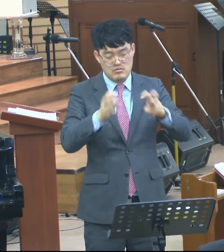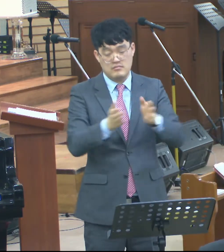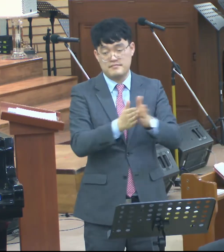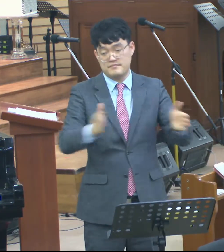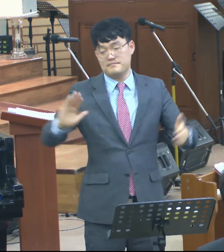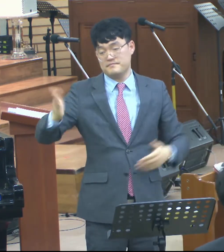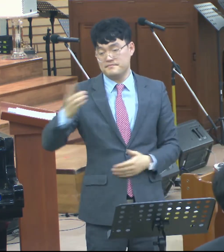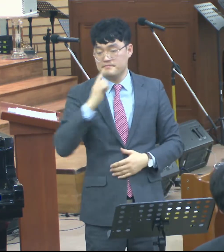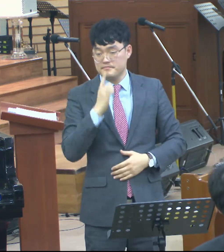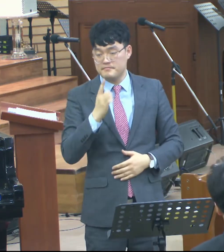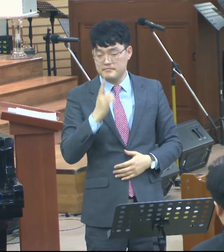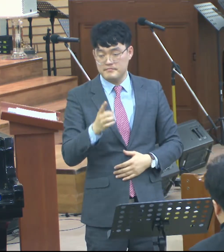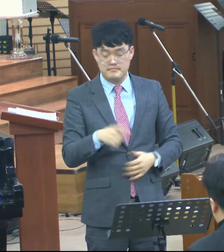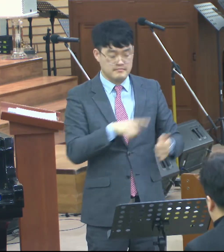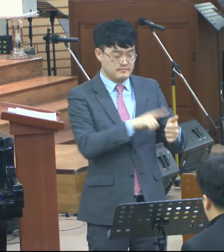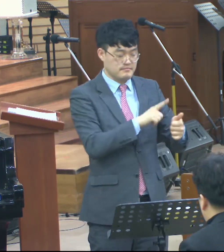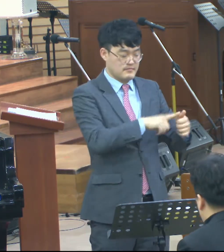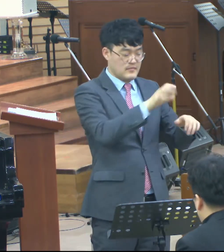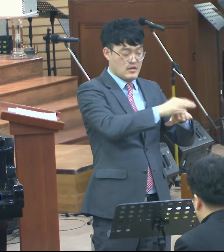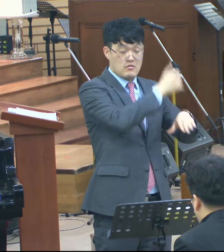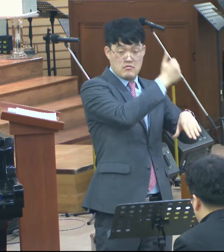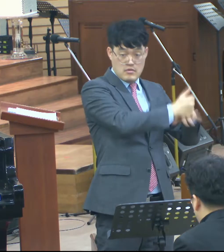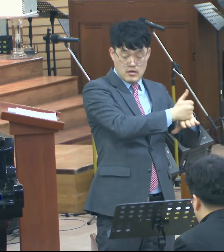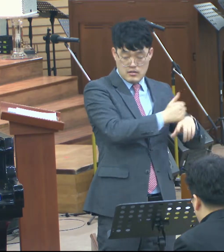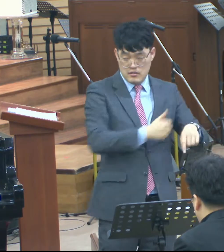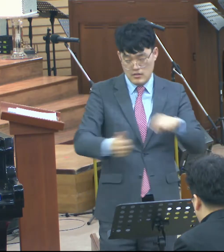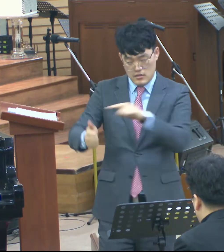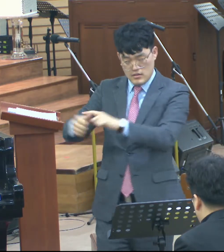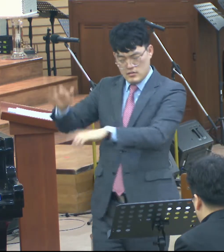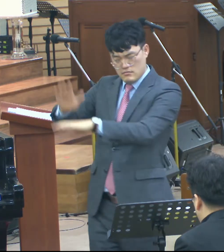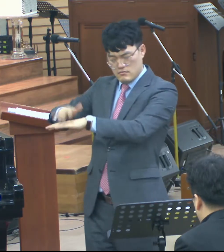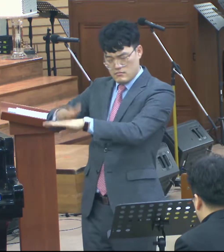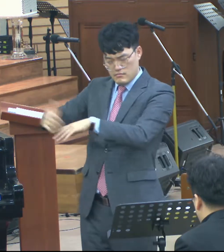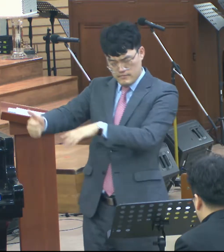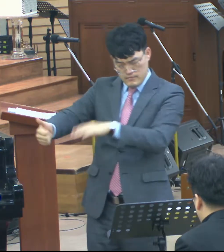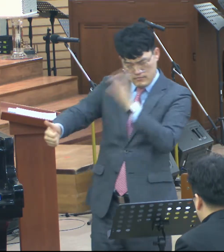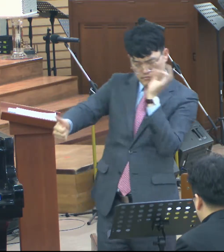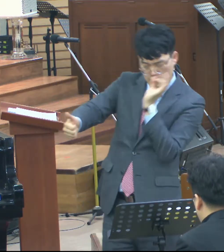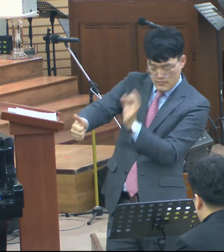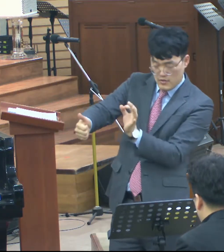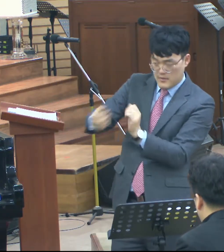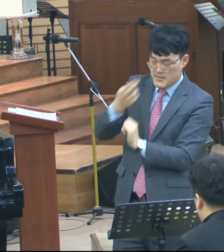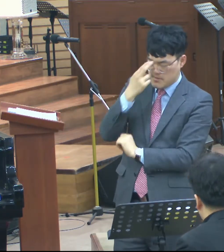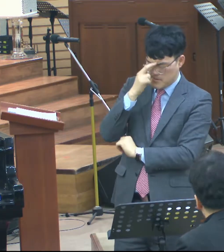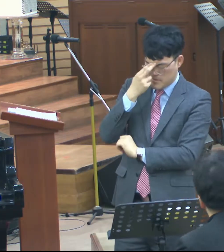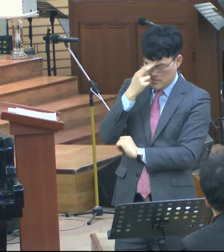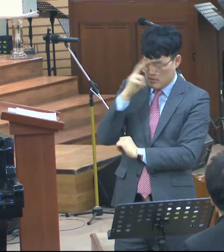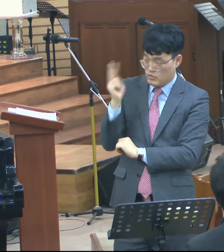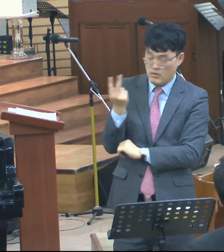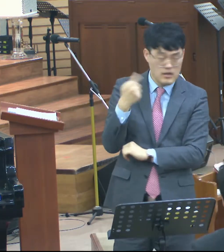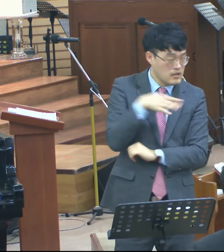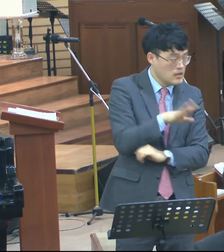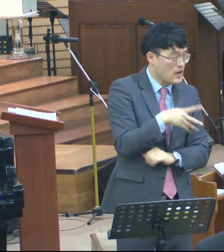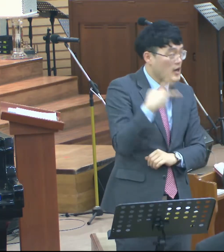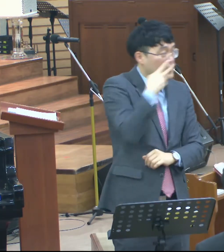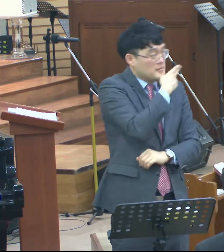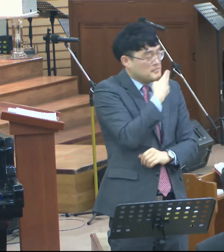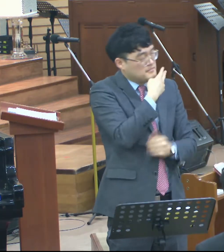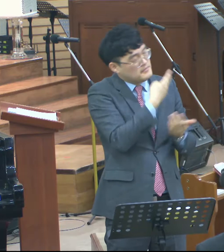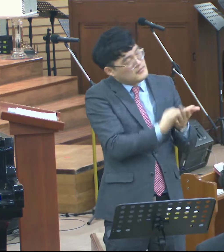아합은 나봇의 태도를 보며 근심하고 답답하여 왕궁으로 돌아왔습니다. 식사도 하지 않았습니다. 그는 얼마 전에도 열왕기상